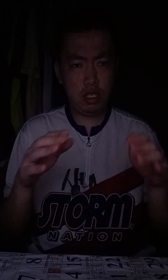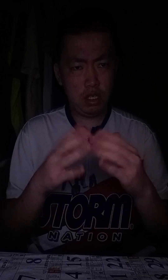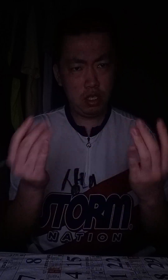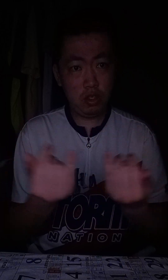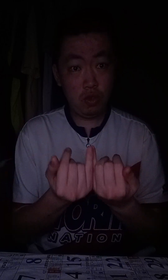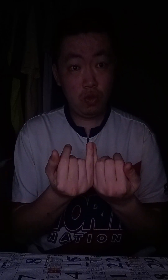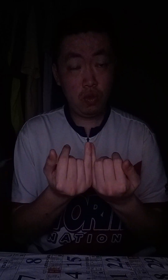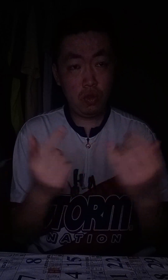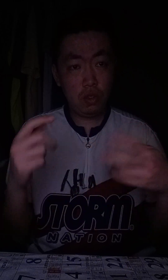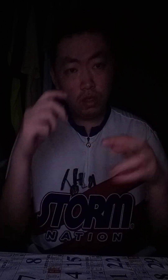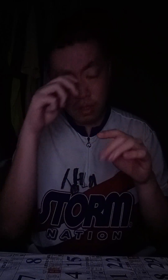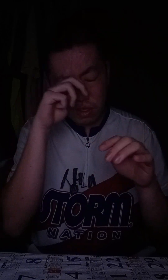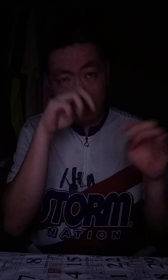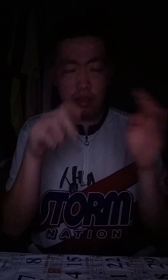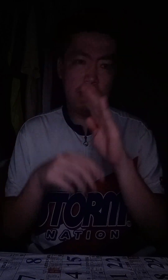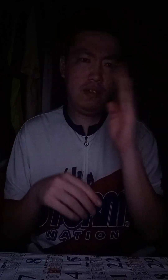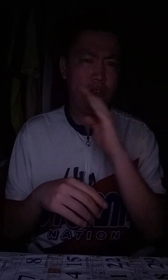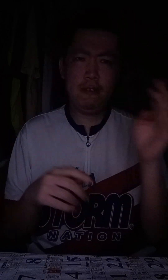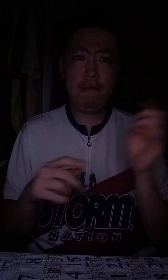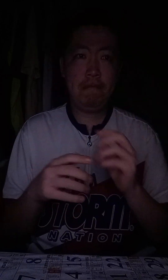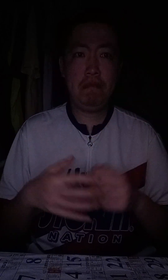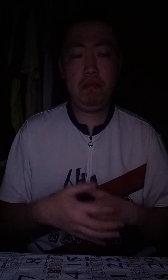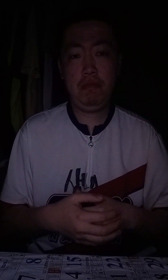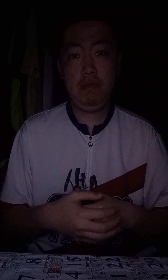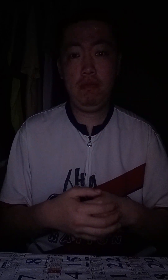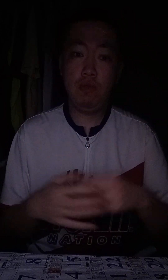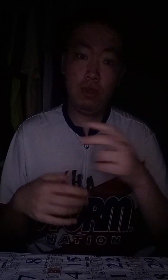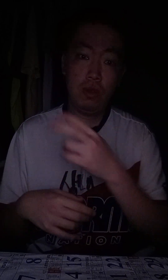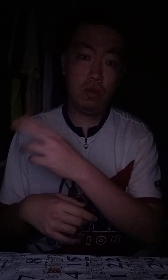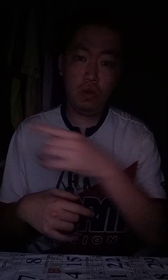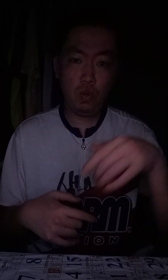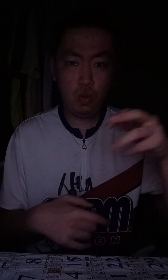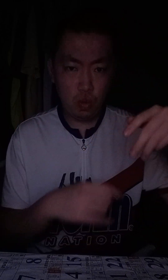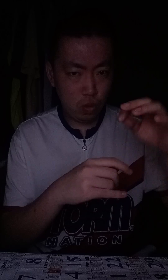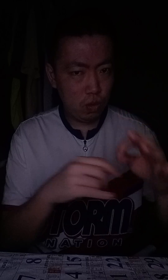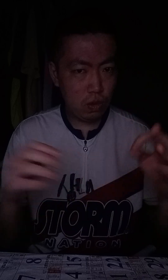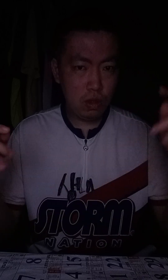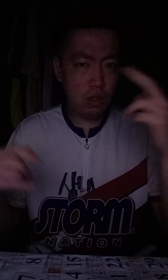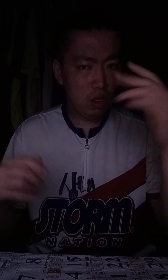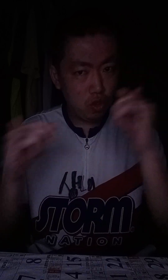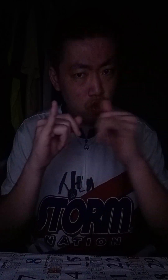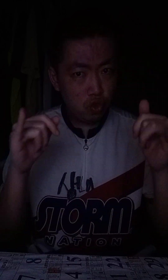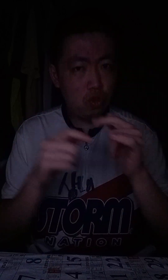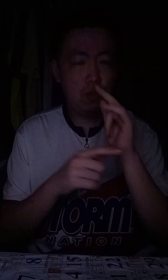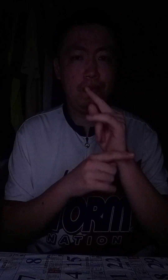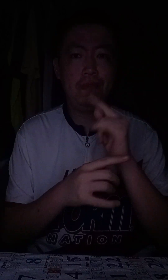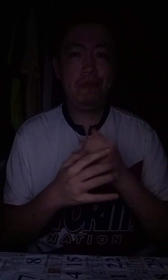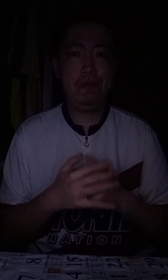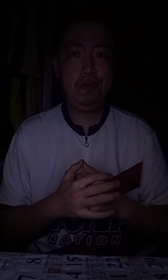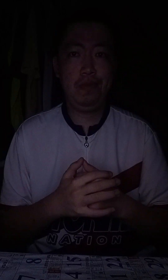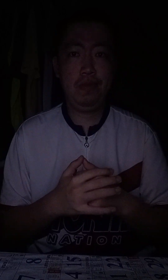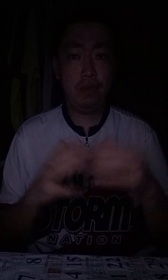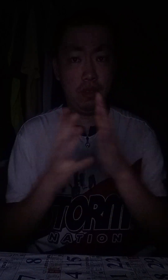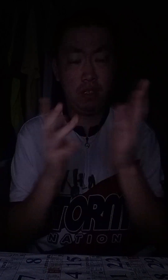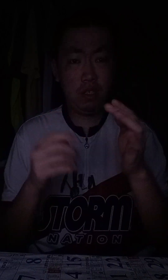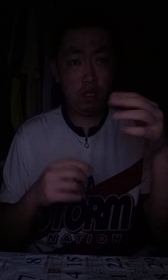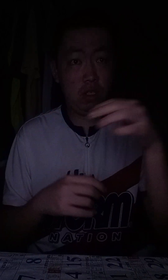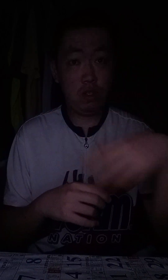있는지는 병원이 아직 말을 안 하니까 좀 며칠 더 지난 후에. 실제로 65살 이상 고령